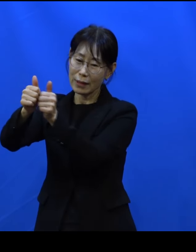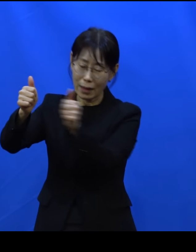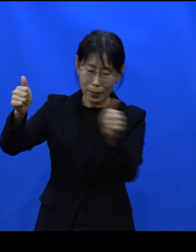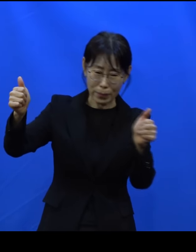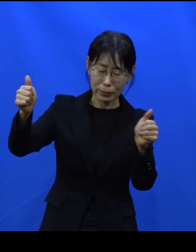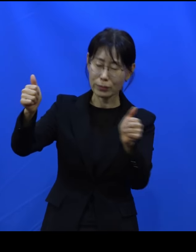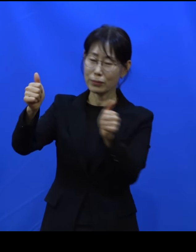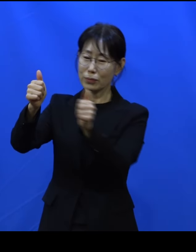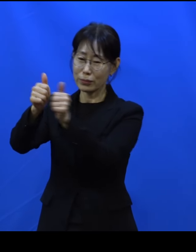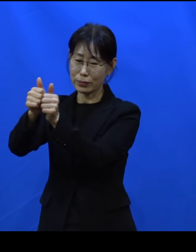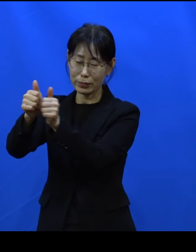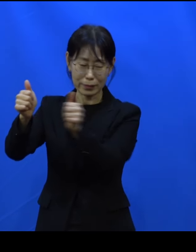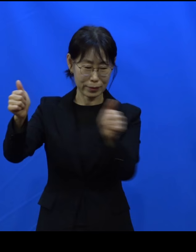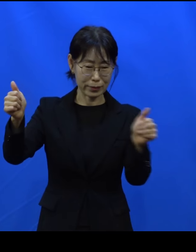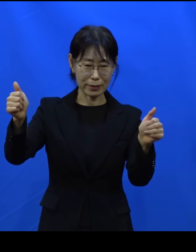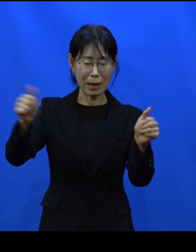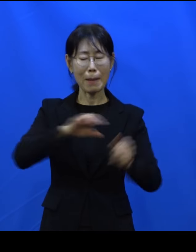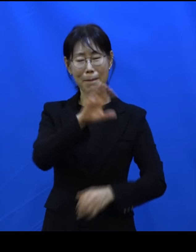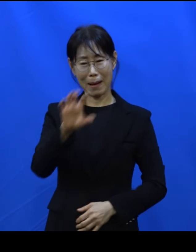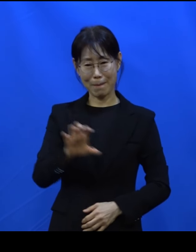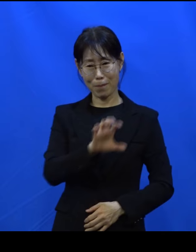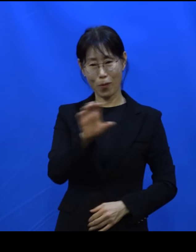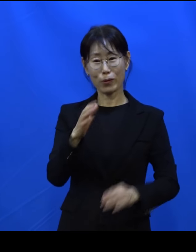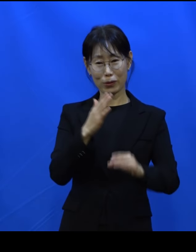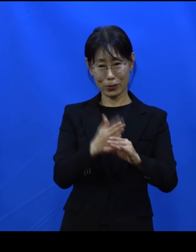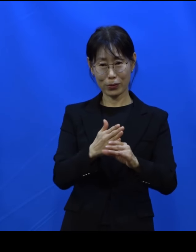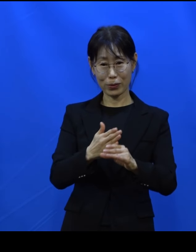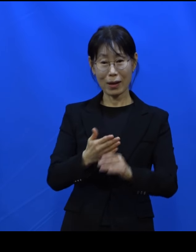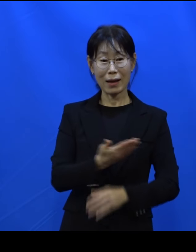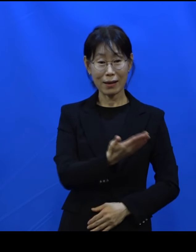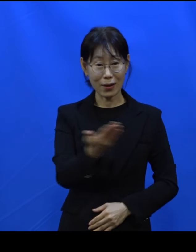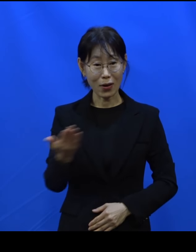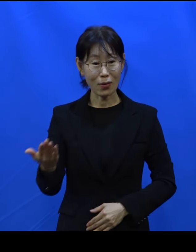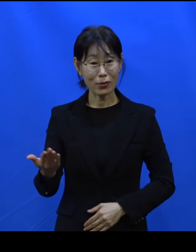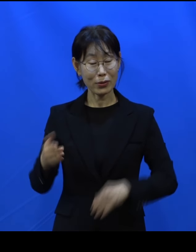연합했다, 이걸 반복합니다. 오늘 우리는 그리스도의 신부는